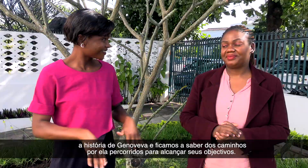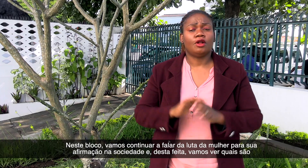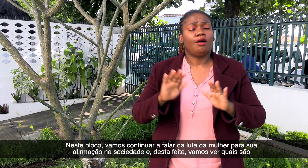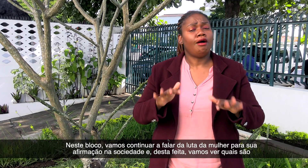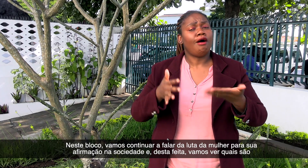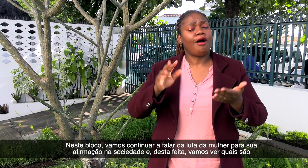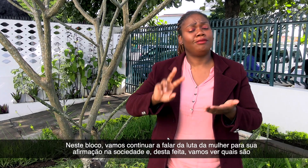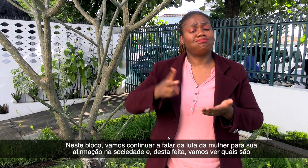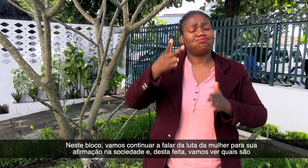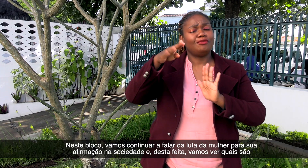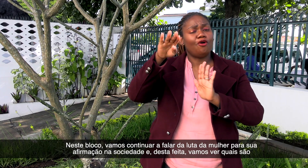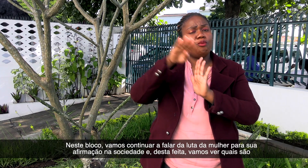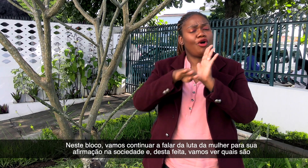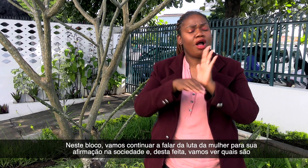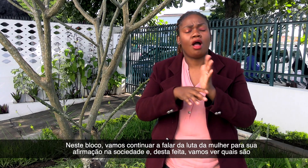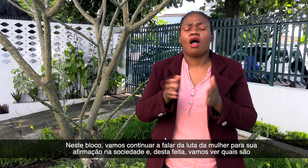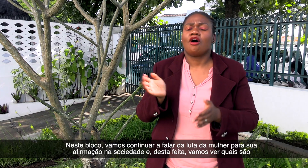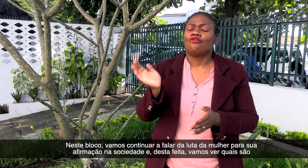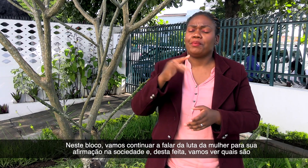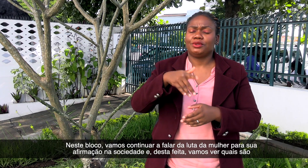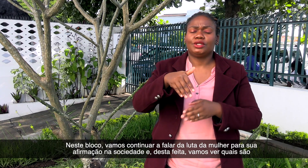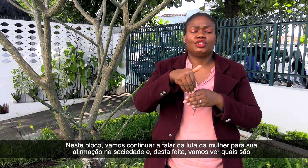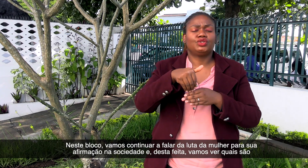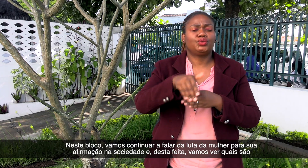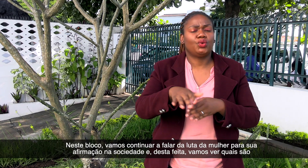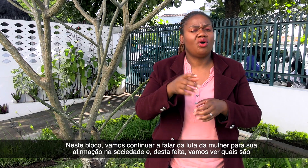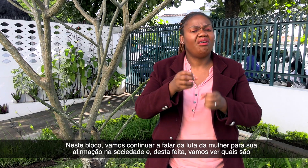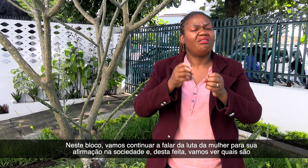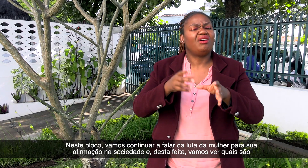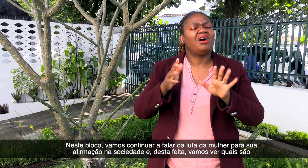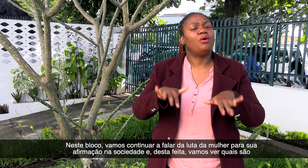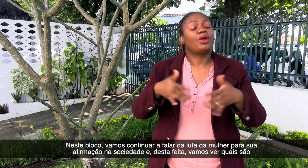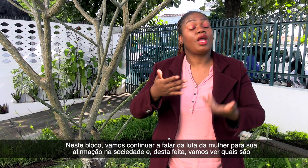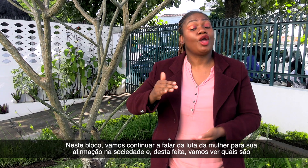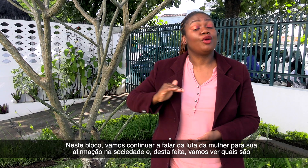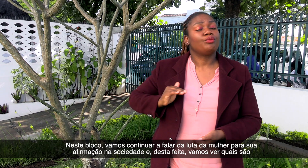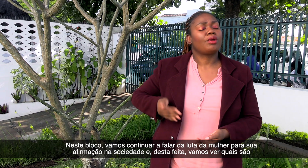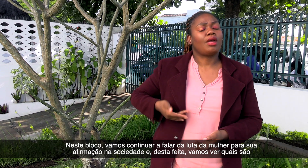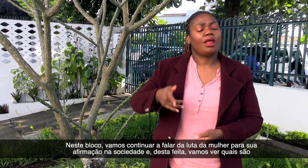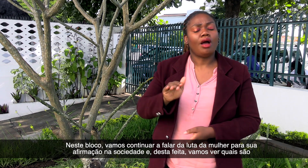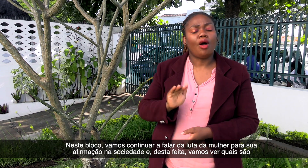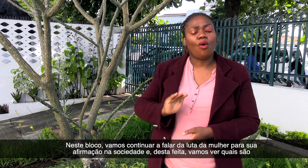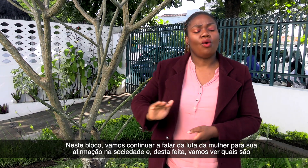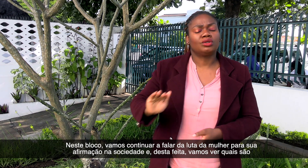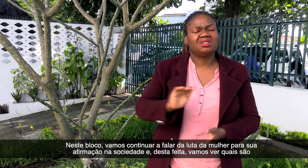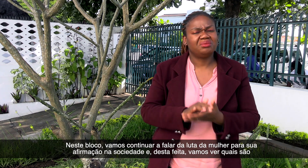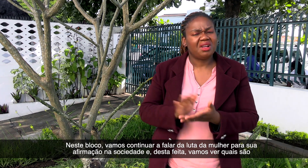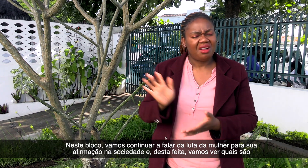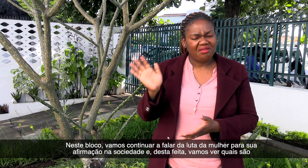Neste bloco, vamos continuar a falar da luta da mulher para a sua afirmação na sociedade e desta feita, vamos